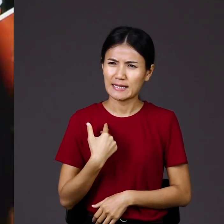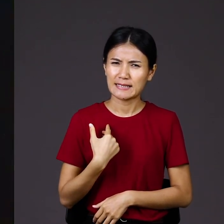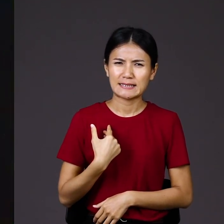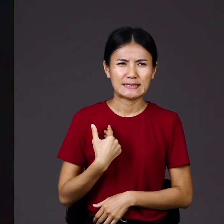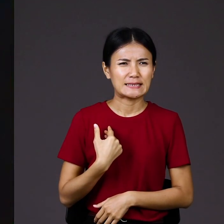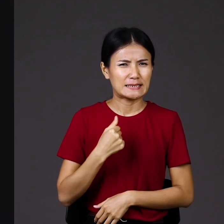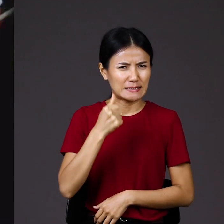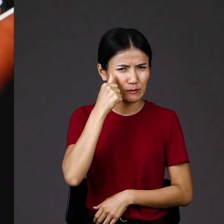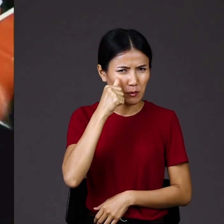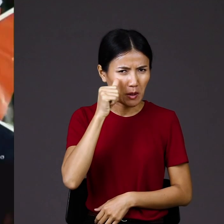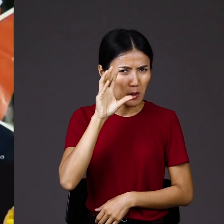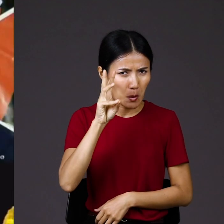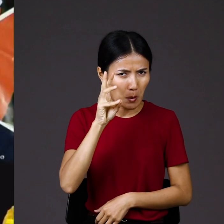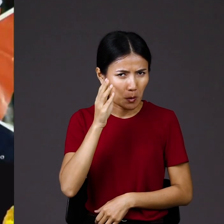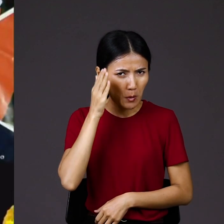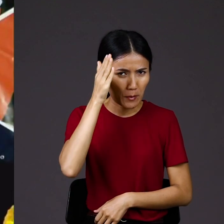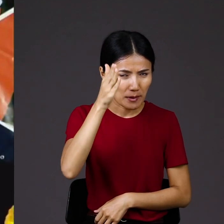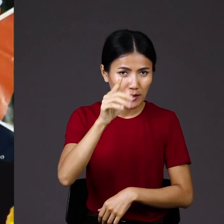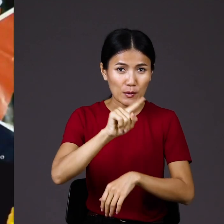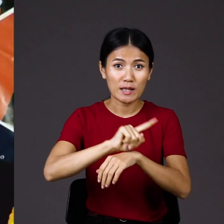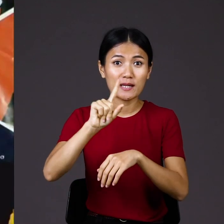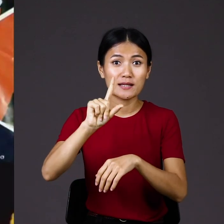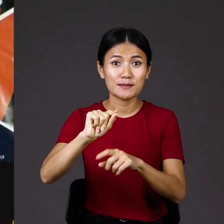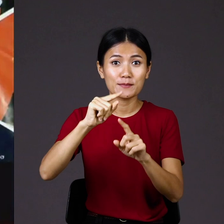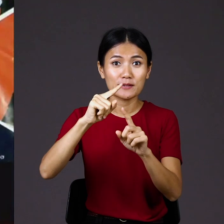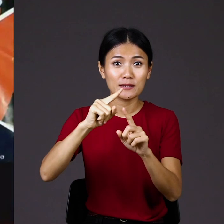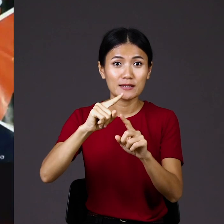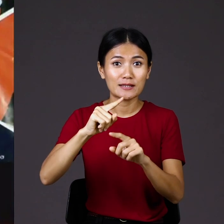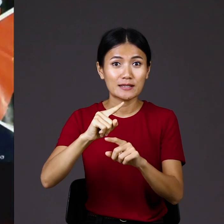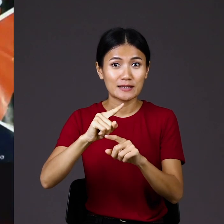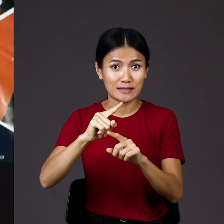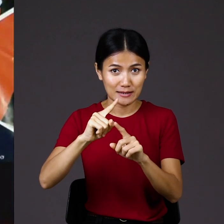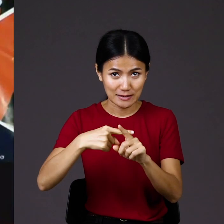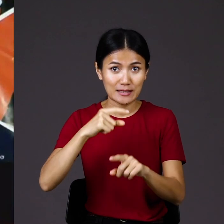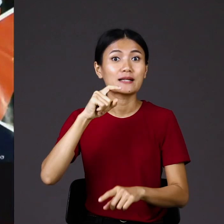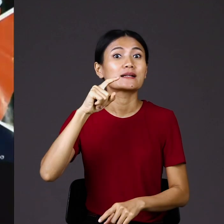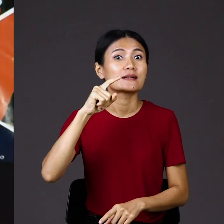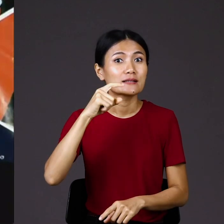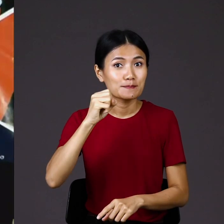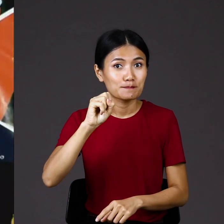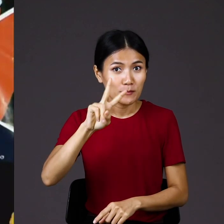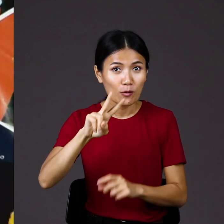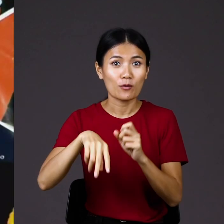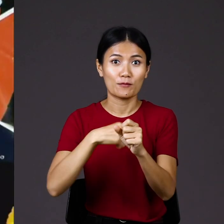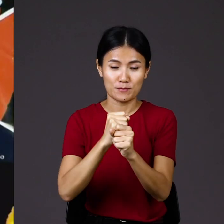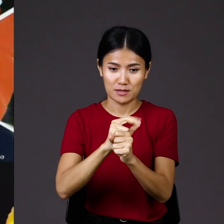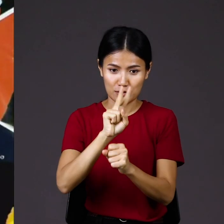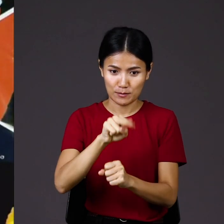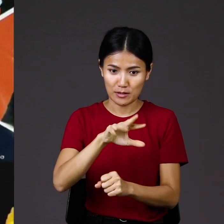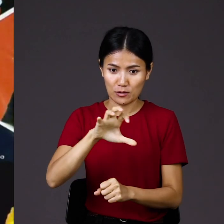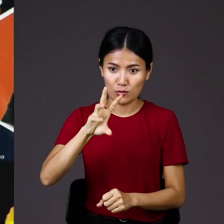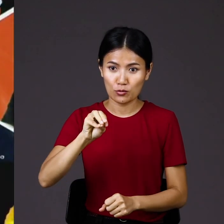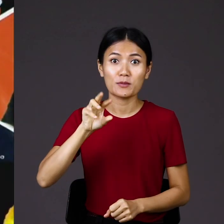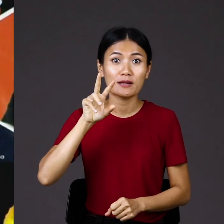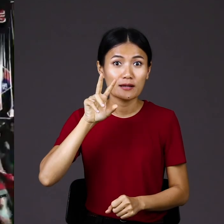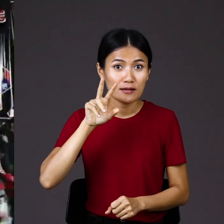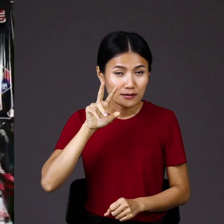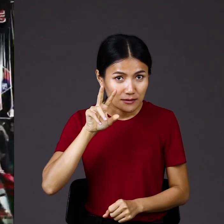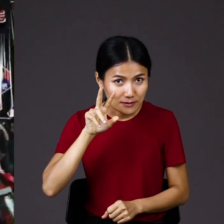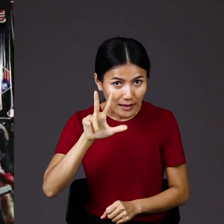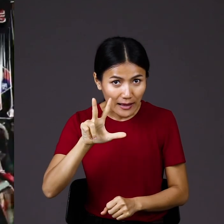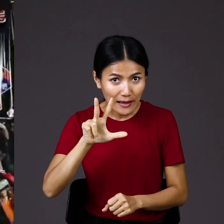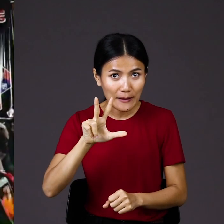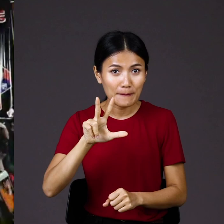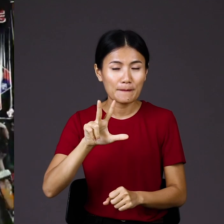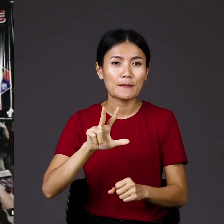ง6วันก็จะถึงวันที่20ธันวาคมวันเลือกตั้งท้อง